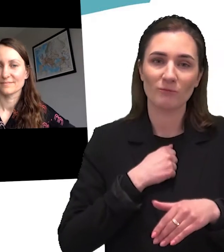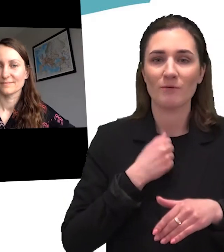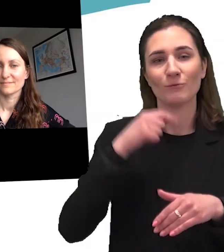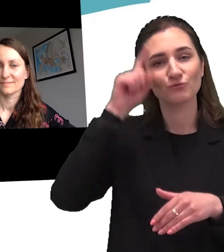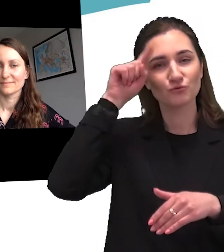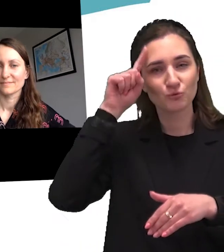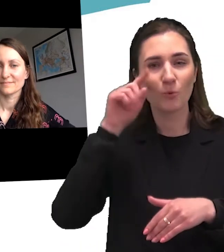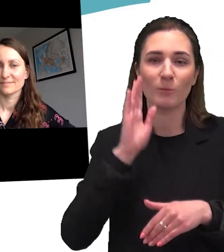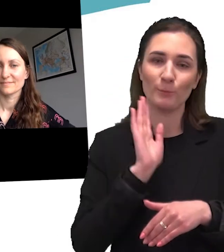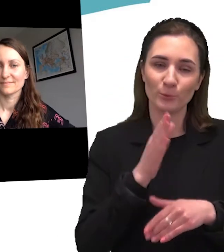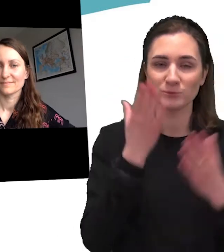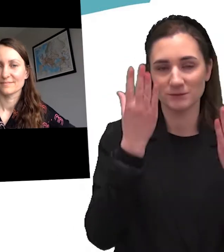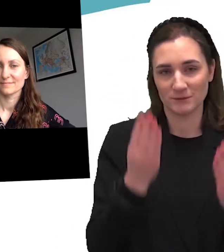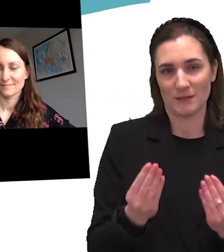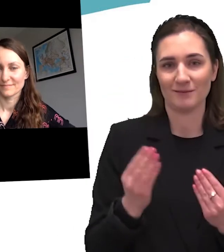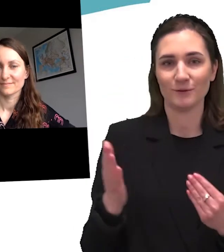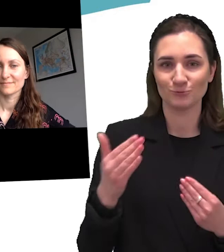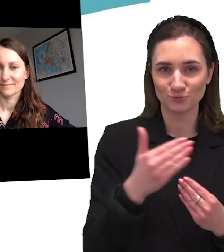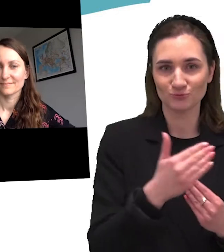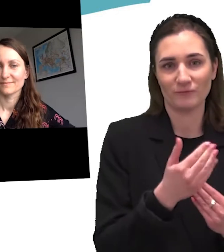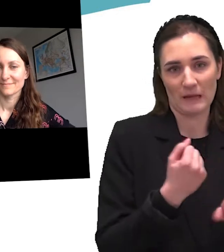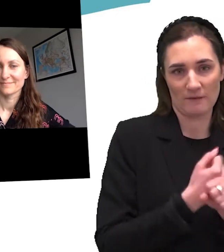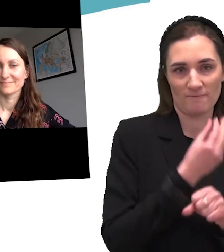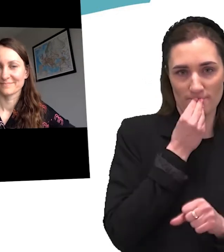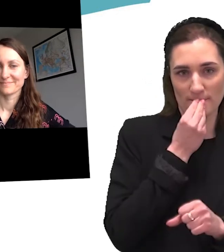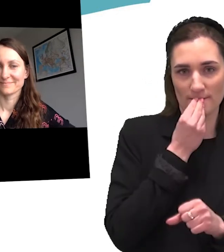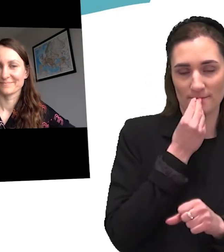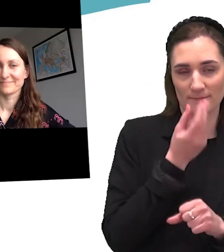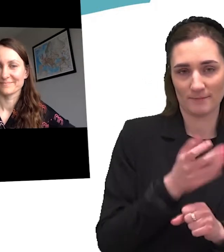žinojo, turėjo laiką susitaikyti su tą nelaimę.